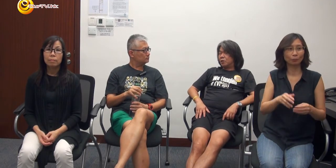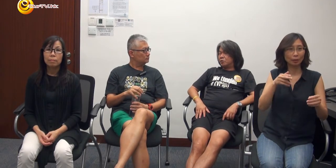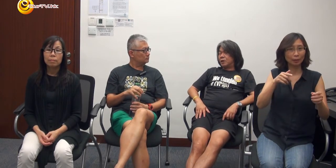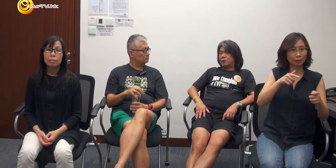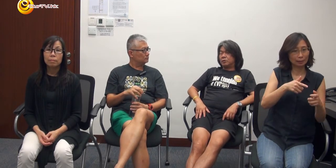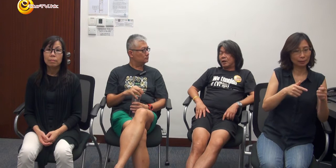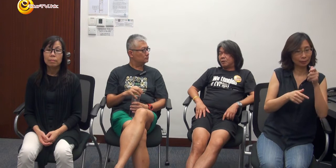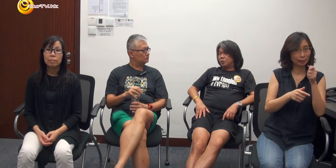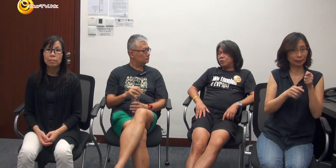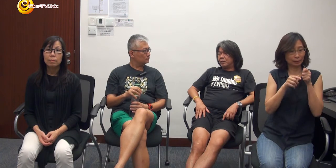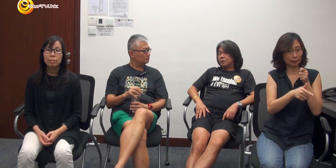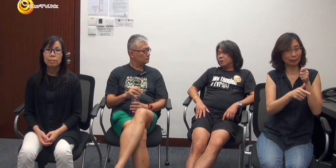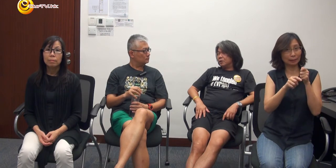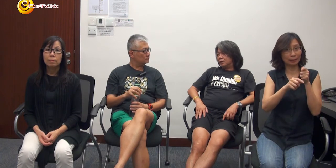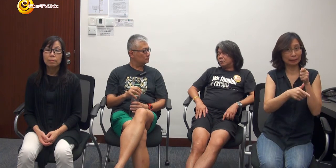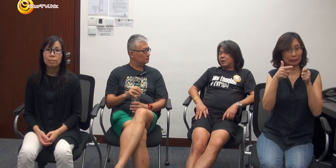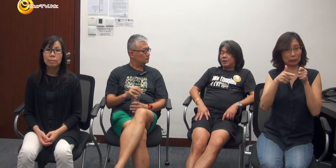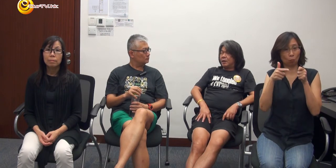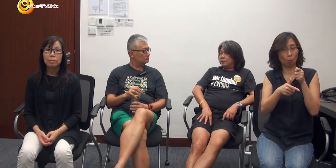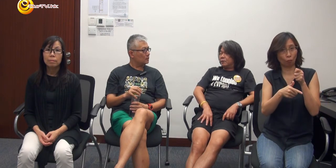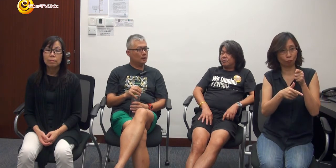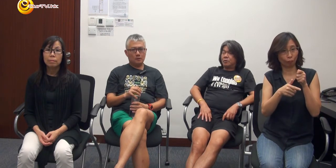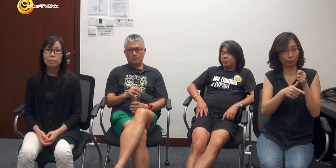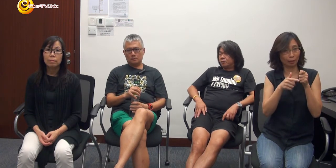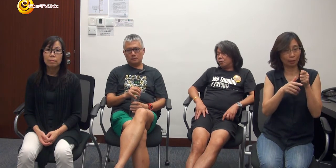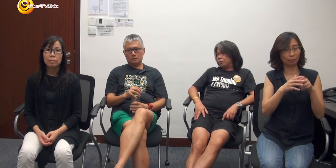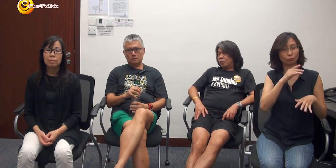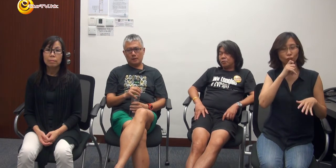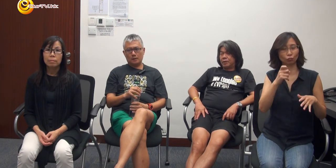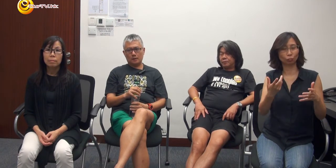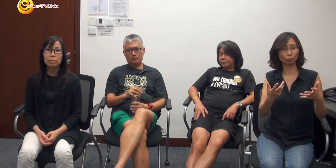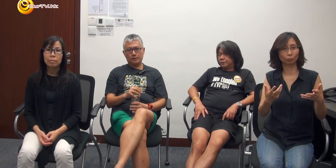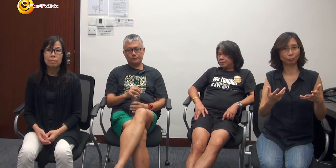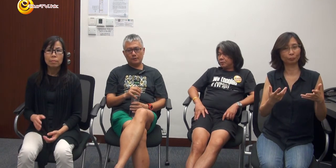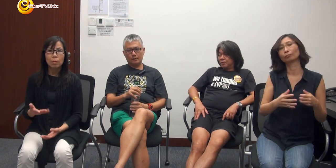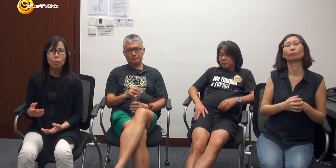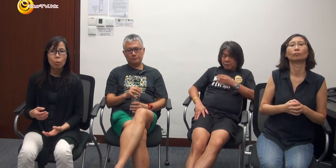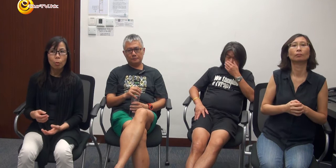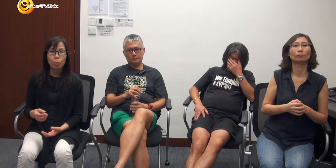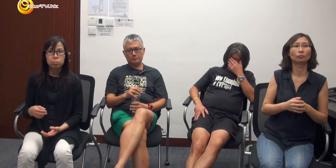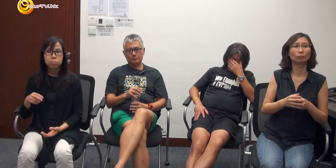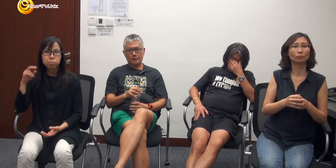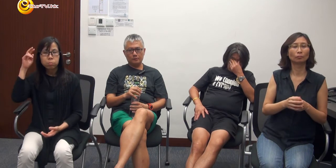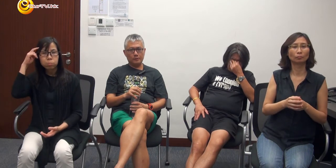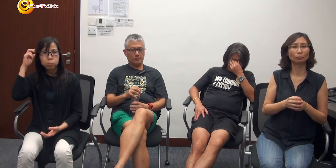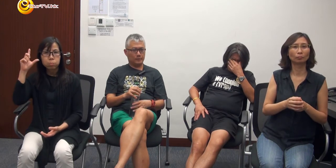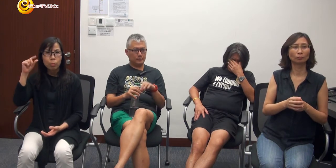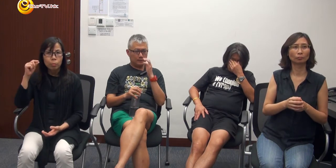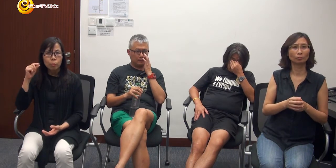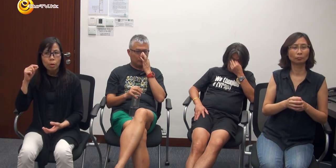一個原因啦。但係咪組件？有問題啦，咁佢冇。 但係邏輯上，你組件係唔係真係令到